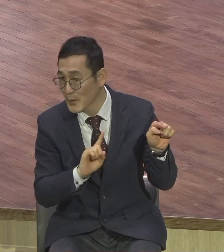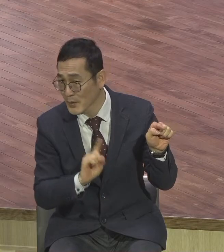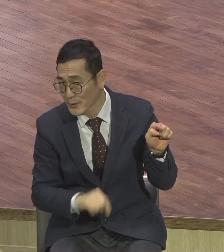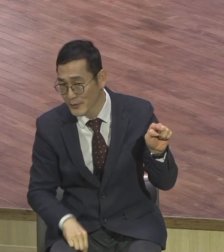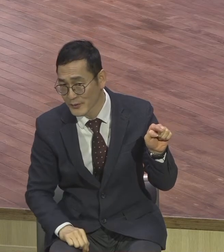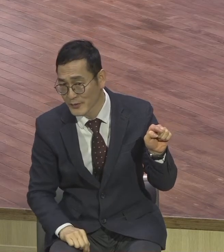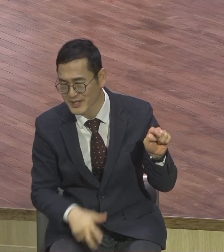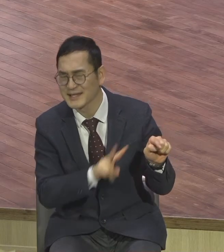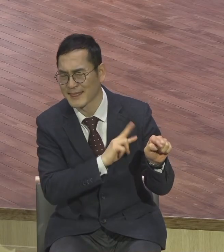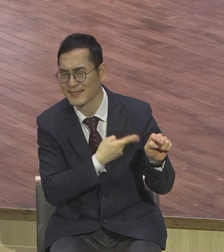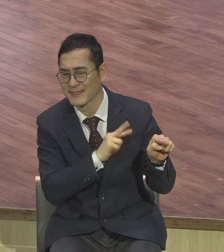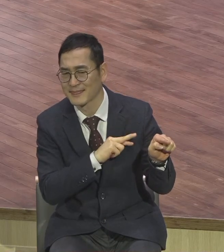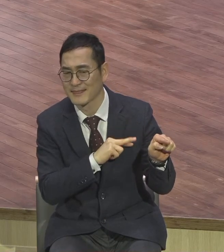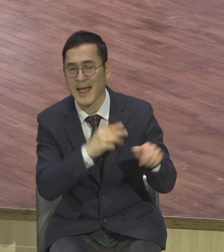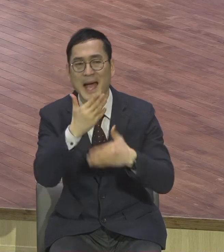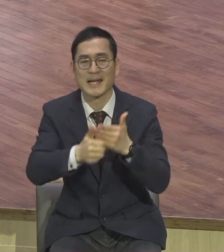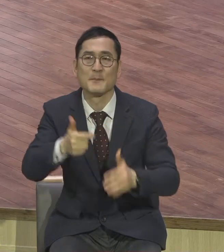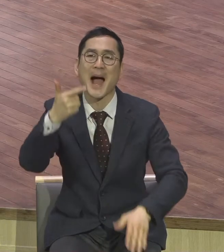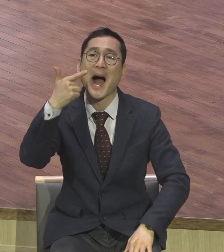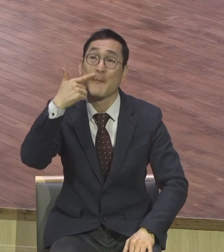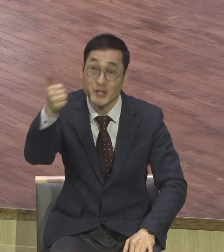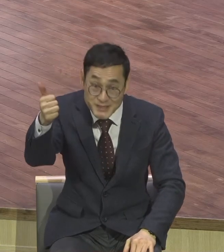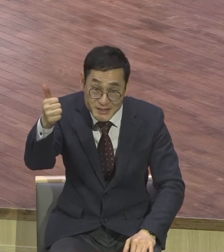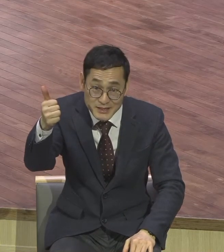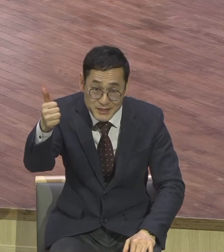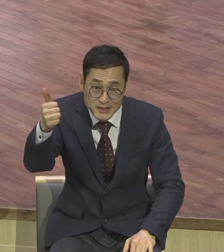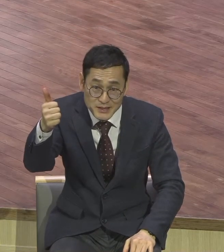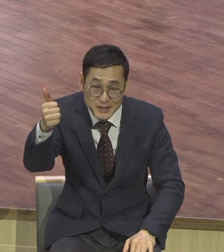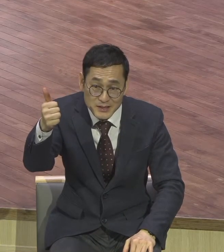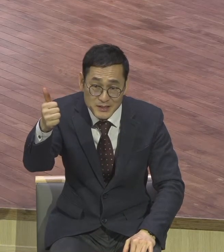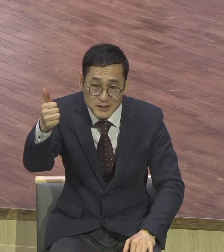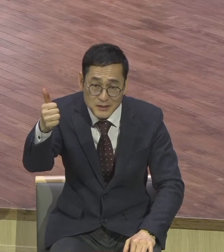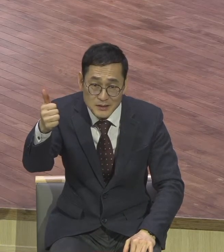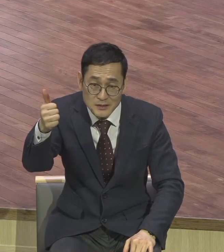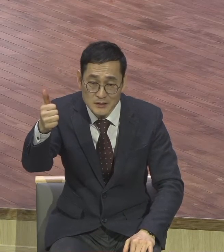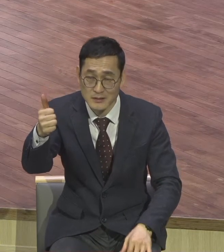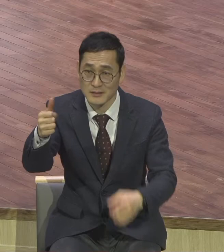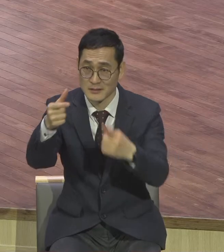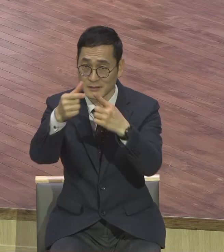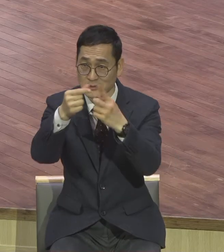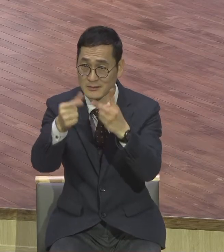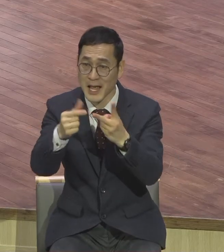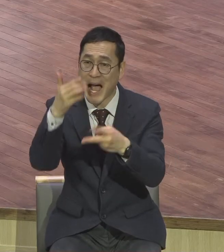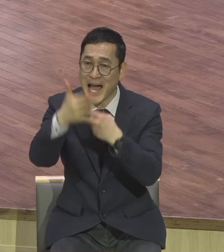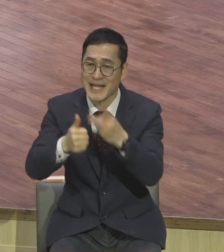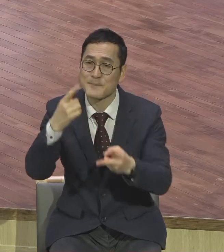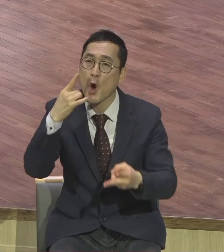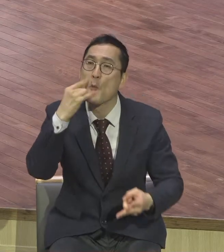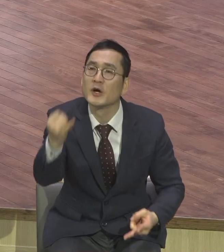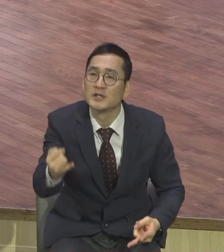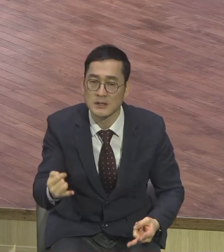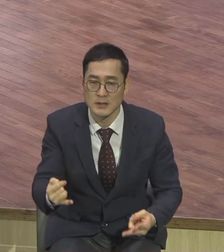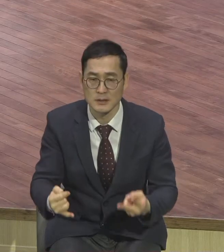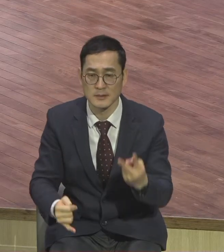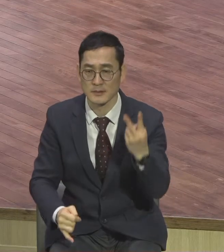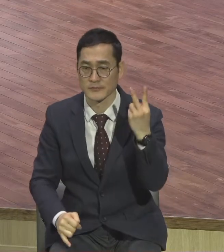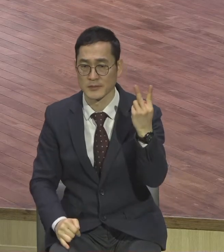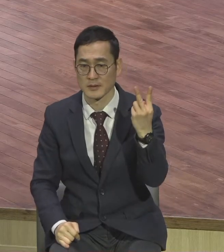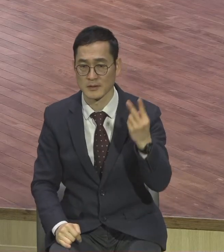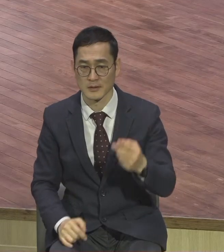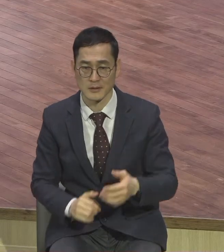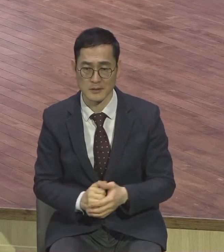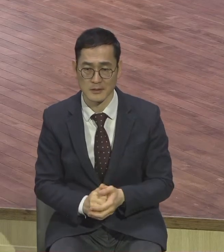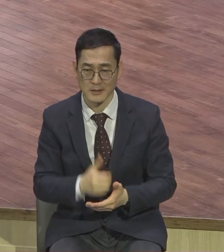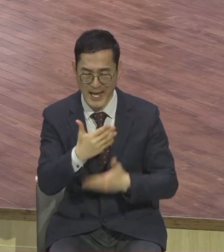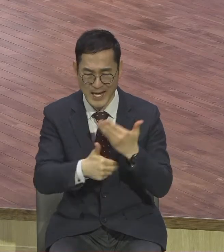하나님 아버지 안에 여러분 말이 안 되잖아요. 거의 생명 걸어요. 하나님